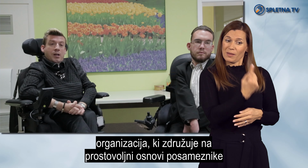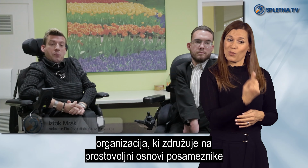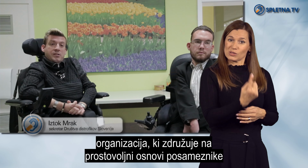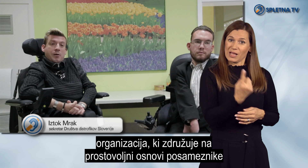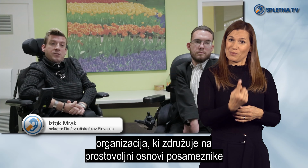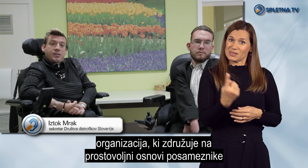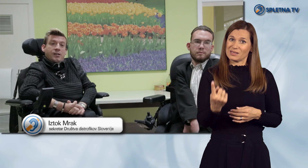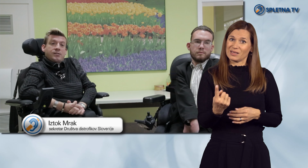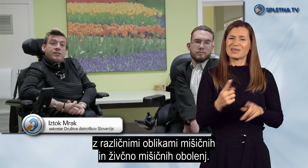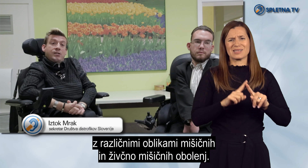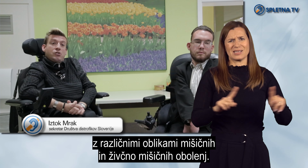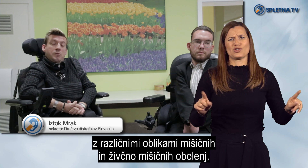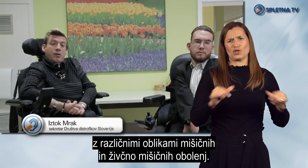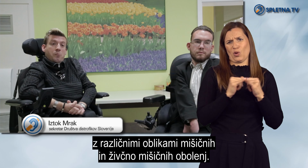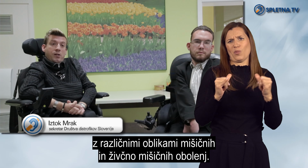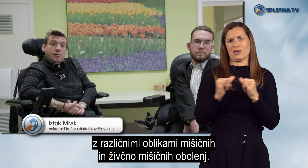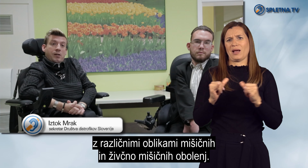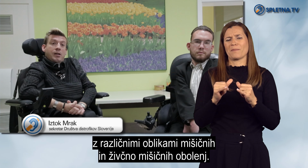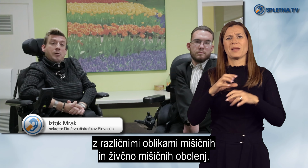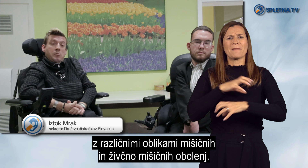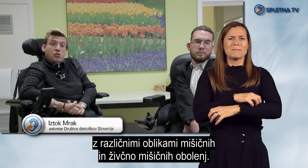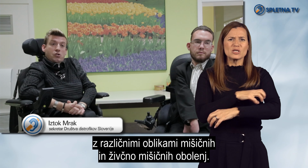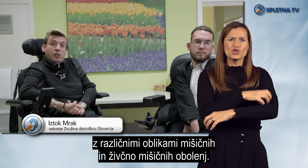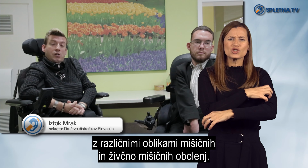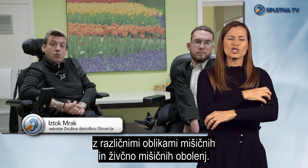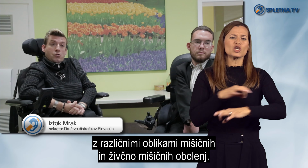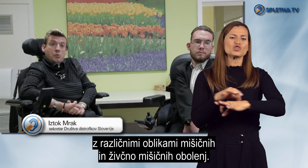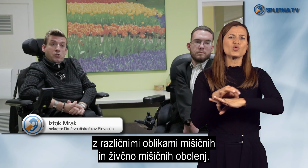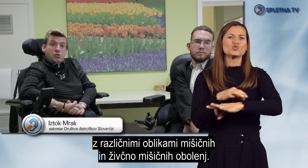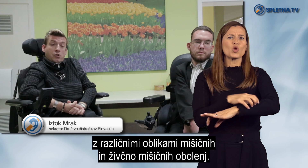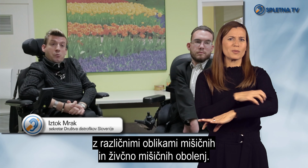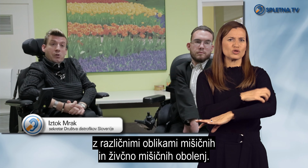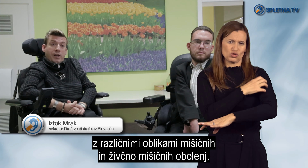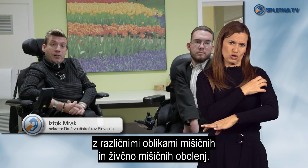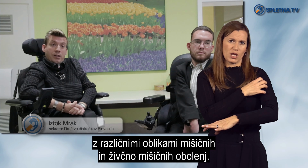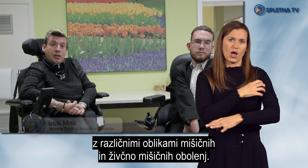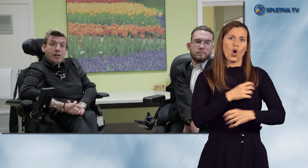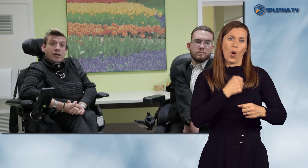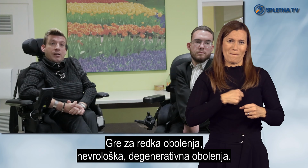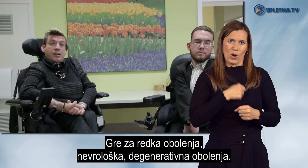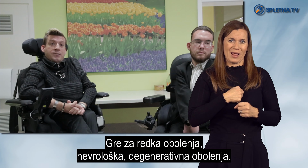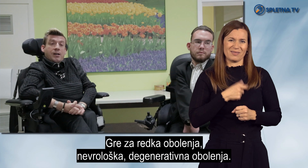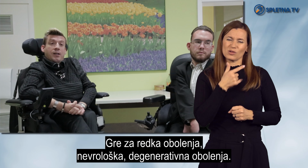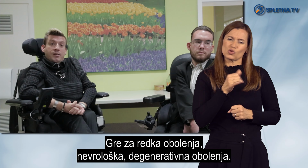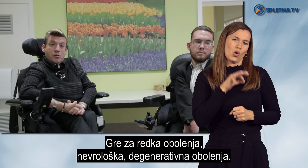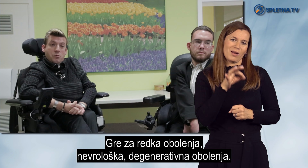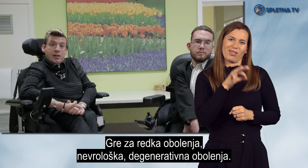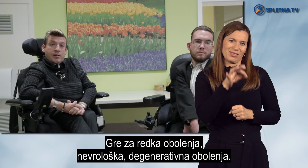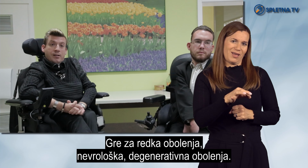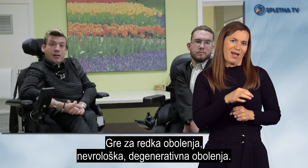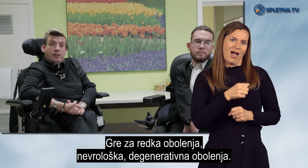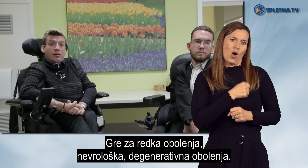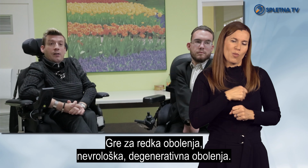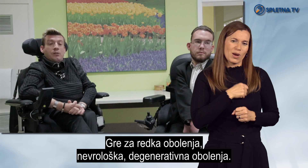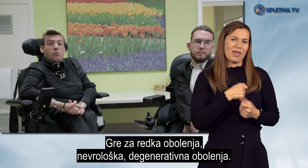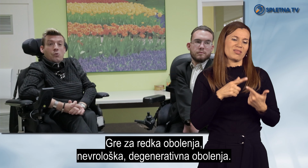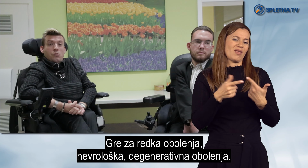osnovi posameznike z različnimi oblikami mišičnih in živčno-mišičnih obolenj. Gre za redka